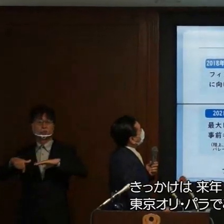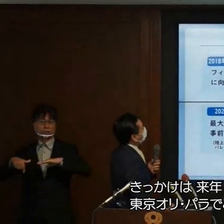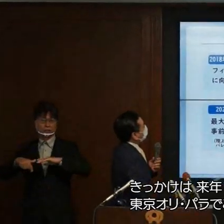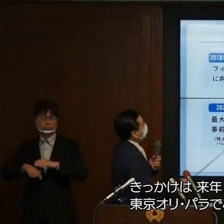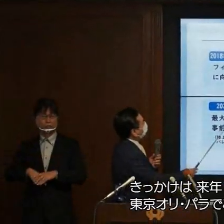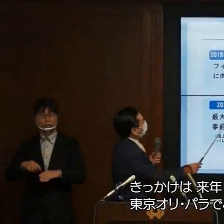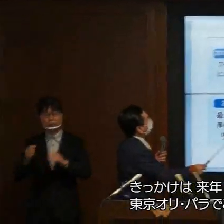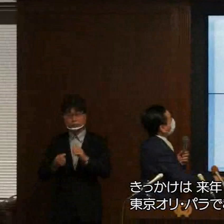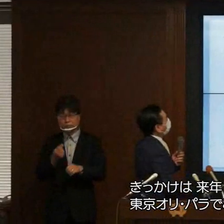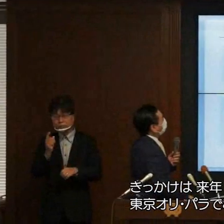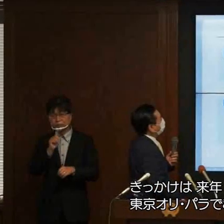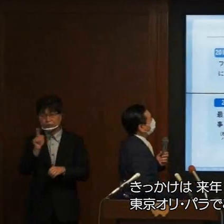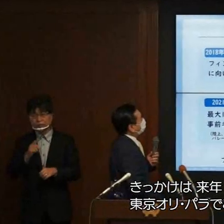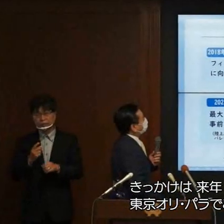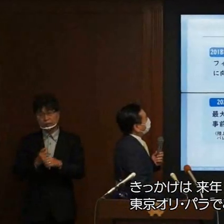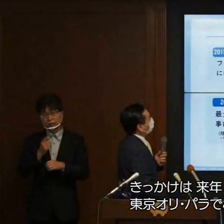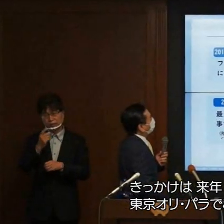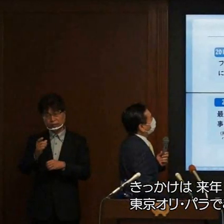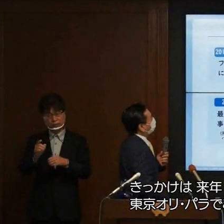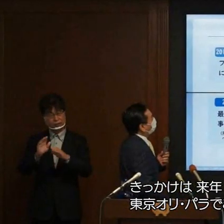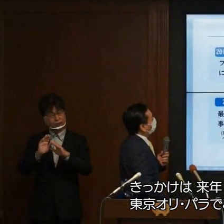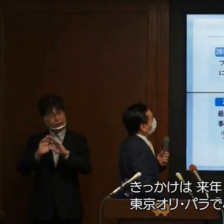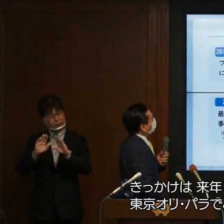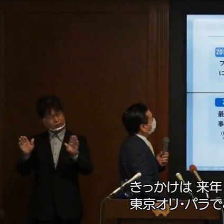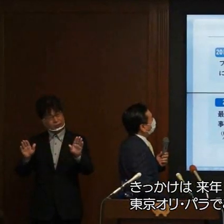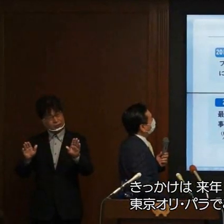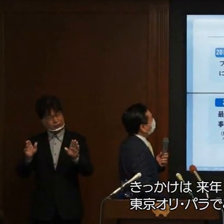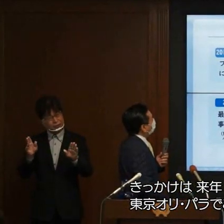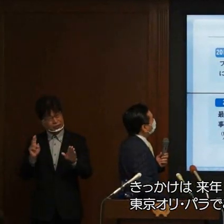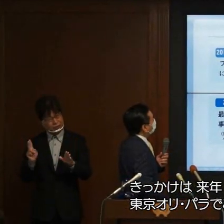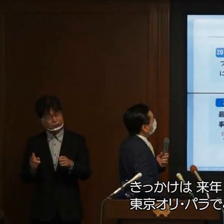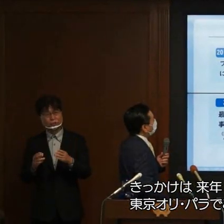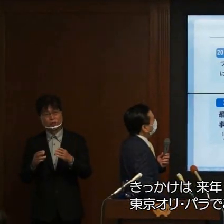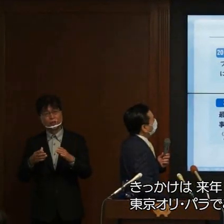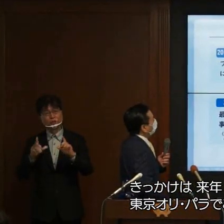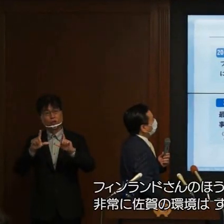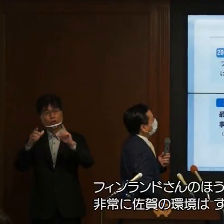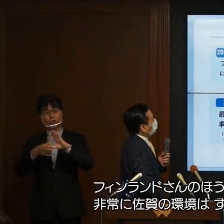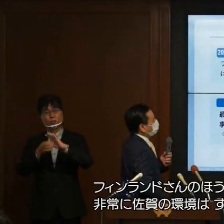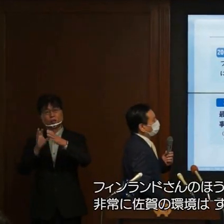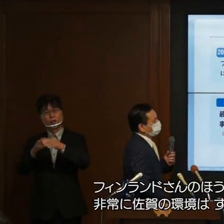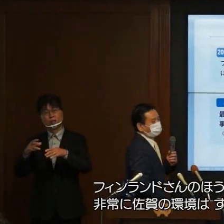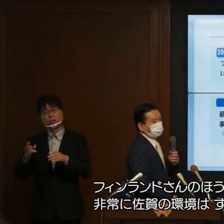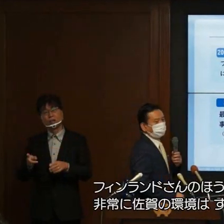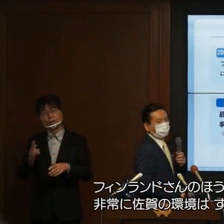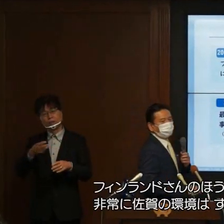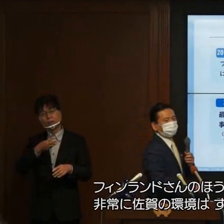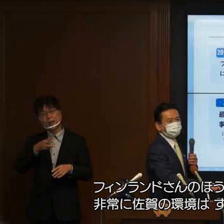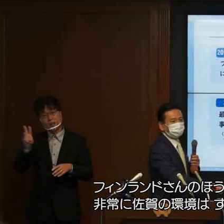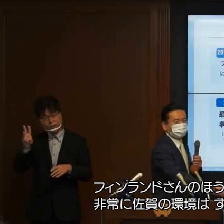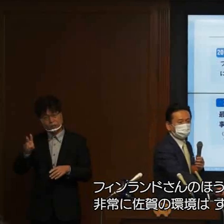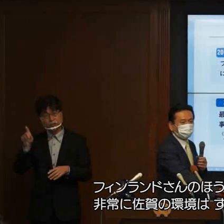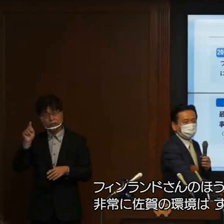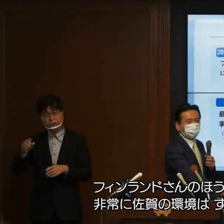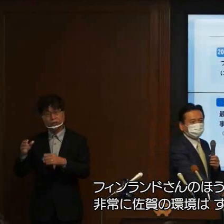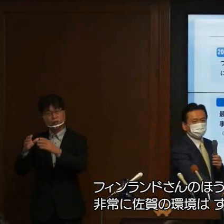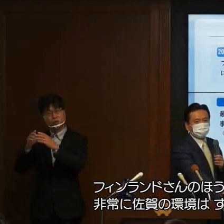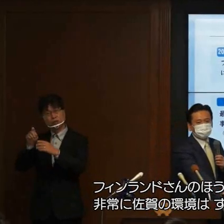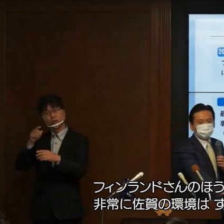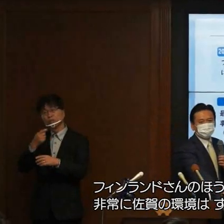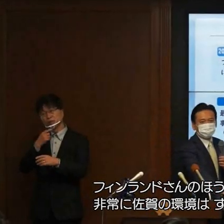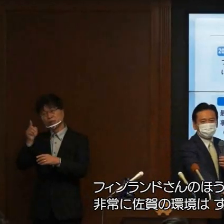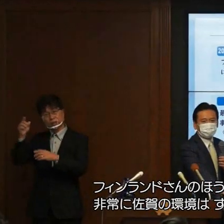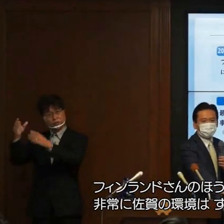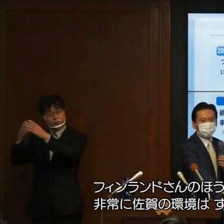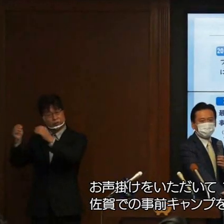きっかけはこの来年開かれるであろう東京オリパラなんでございまして、フィンランドさんの方からも非常に佐賀の環境は素